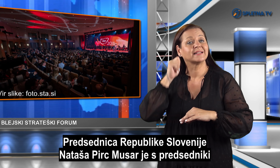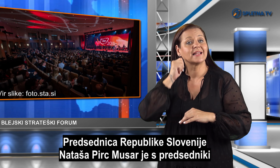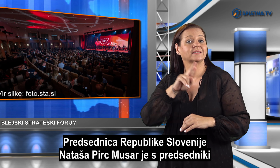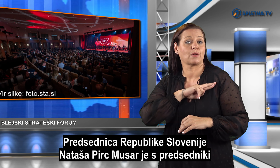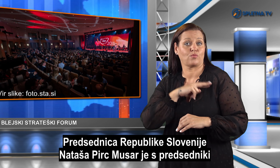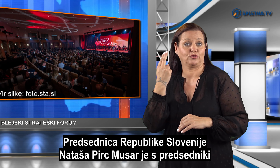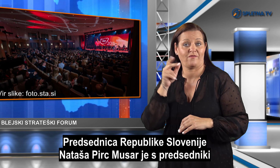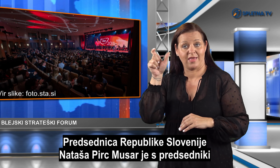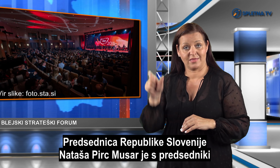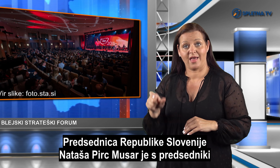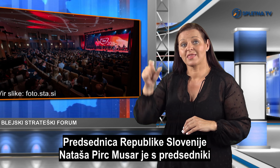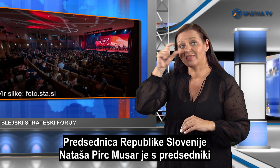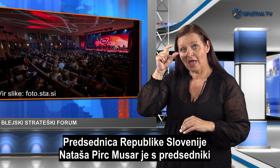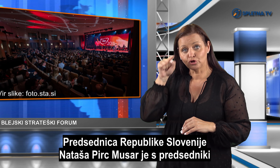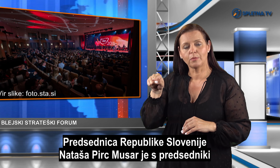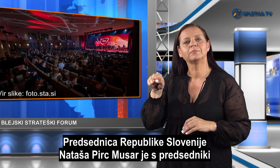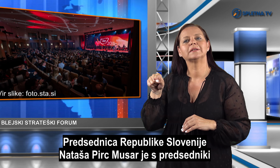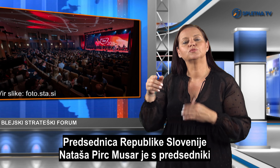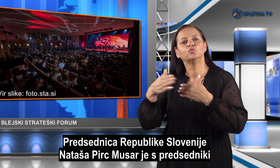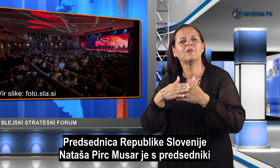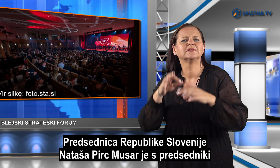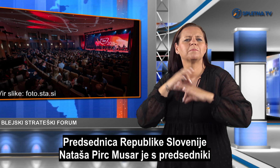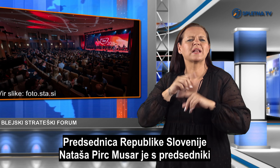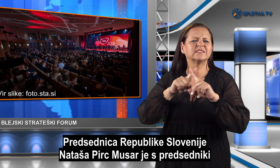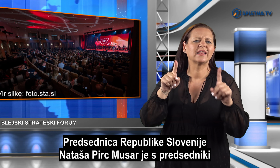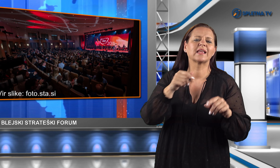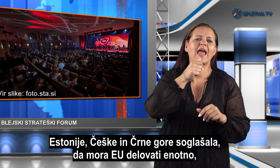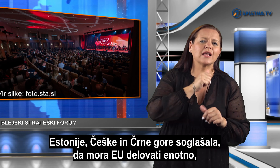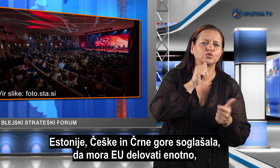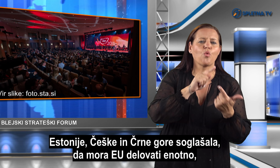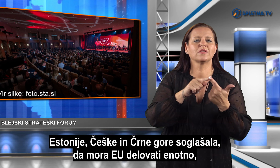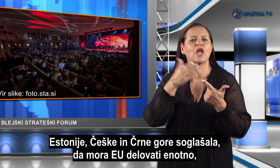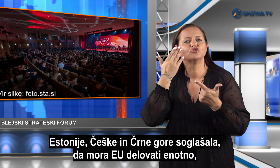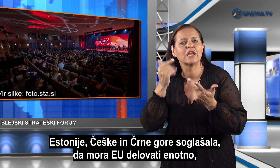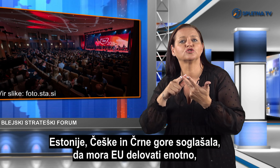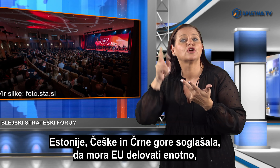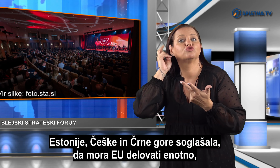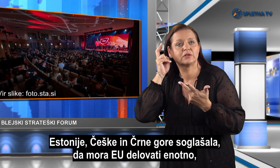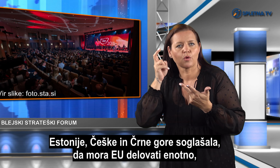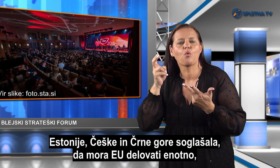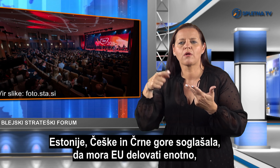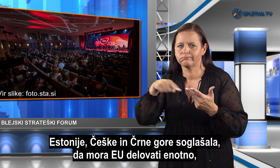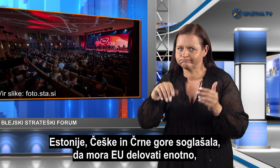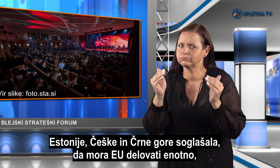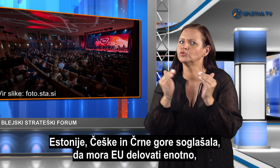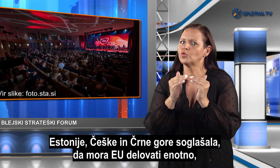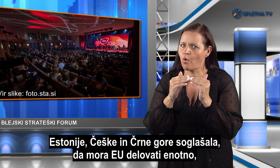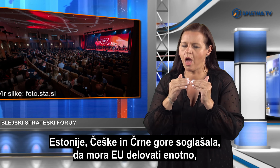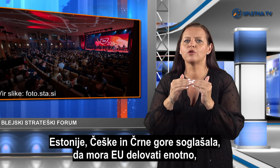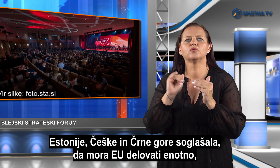Predsednica Republike Slovenije Nataša Pirc Musar je s predsedniki Estonije, Češke in Črne gore soglašala,